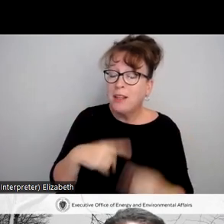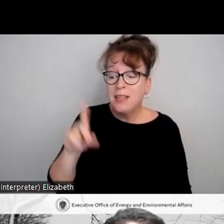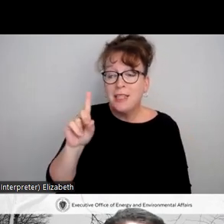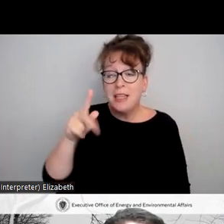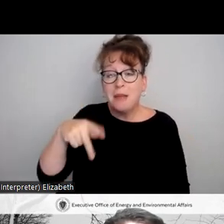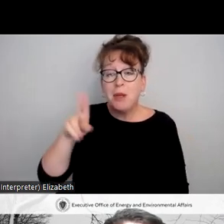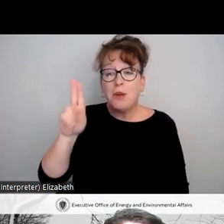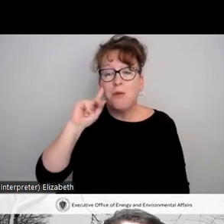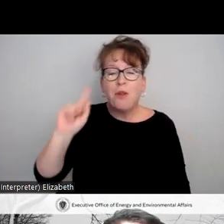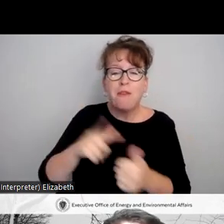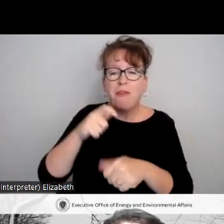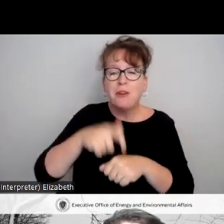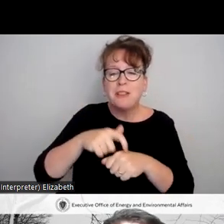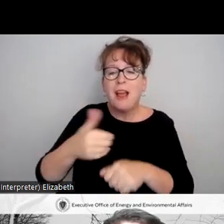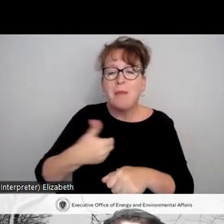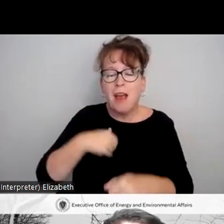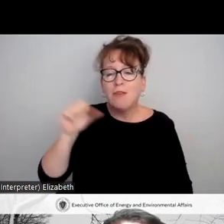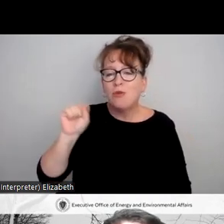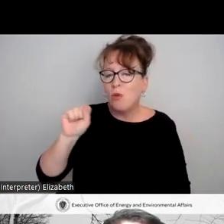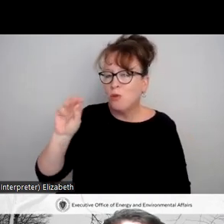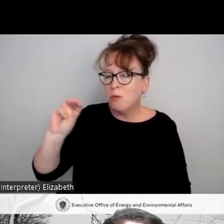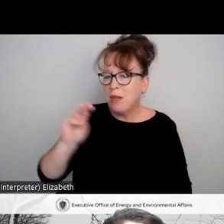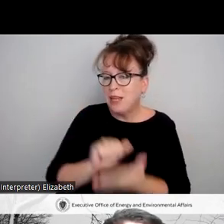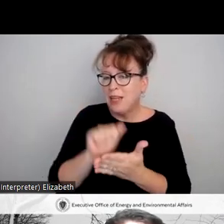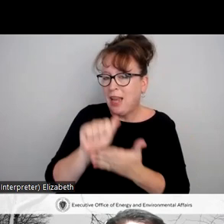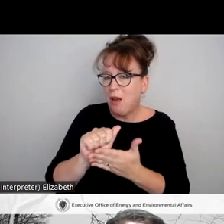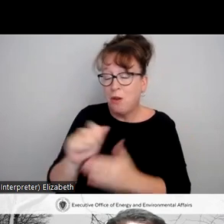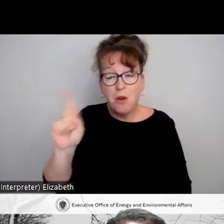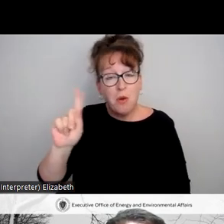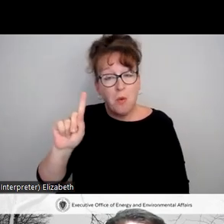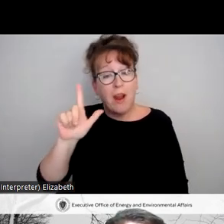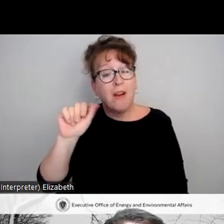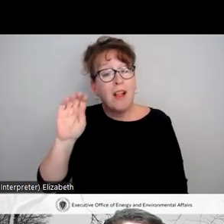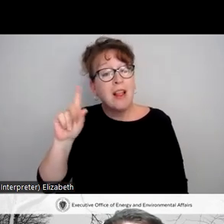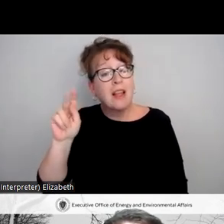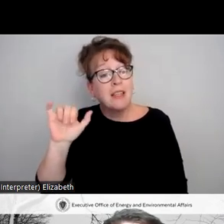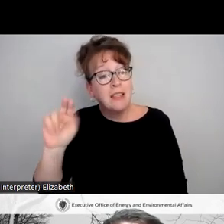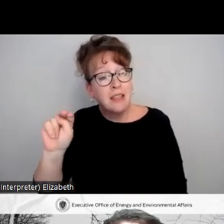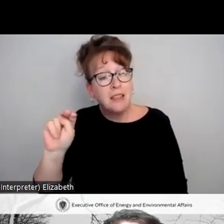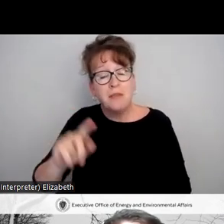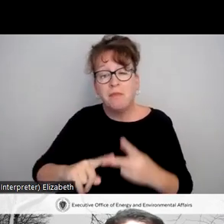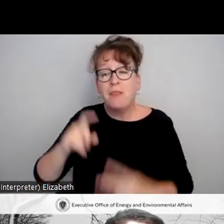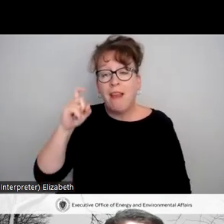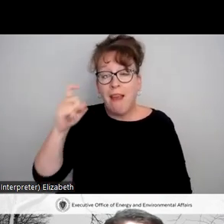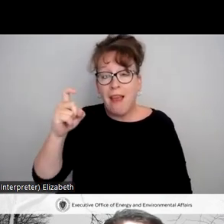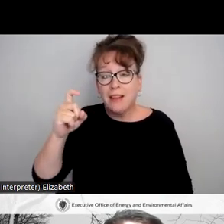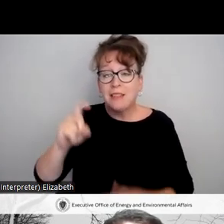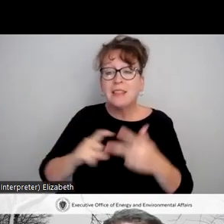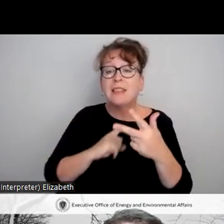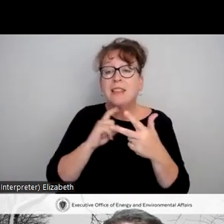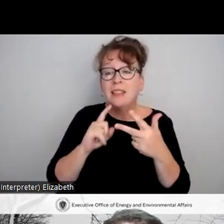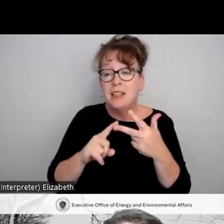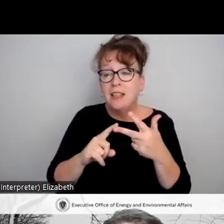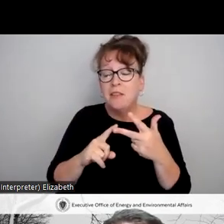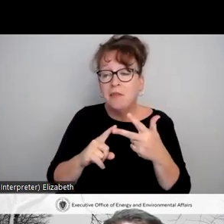informan Okay por primera vez dpu está en las redes sociales pueden eh